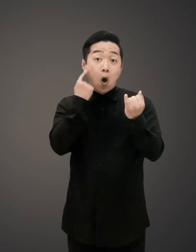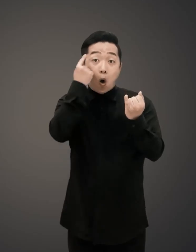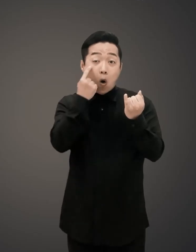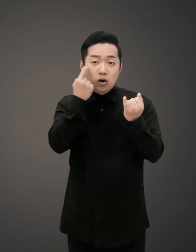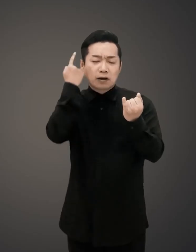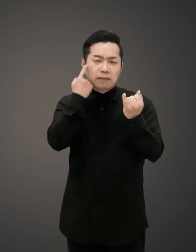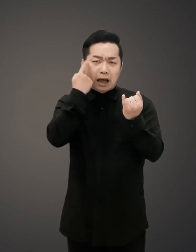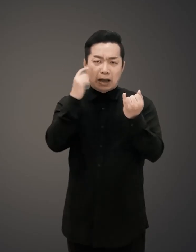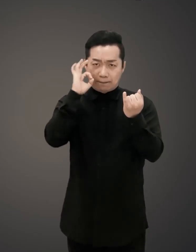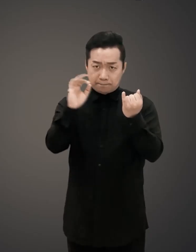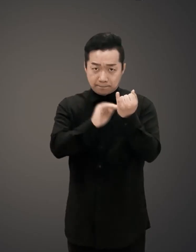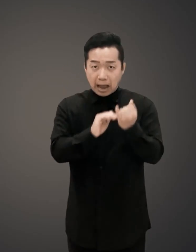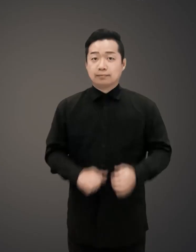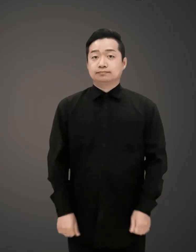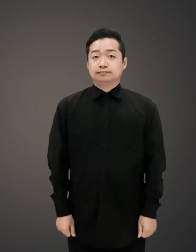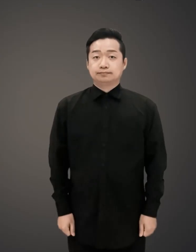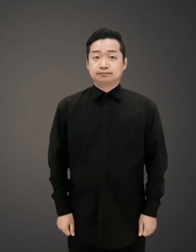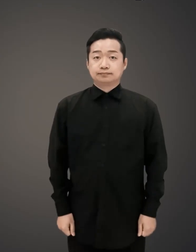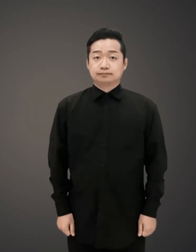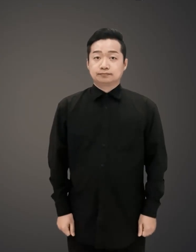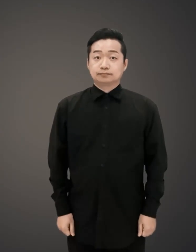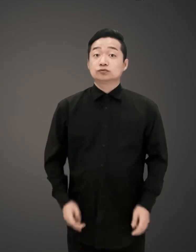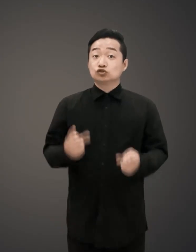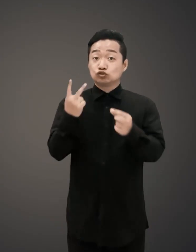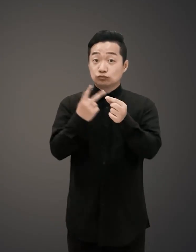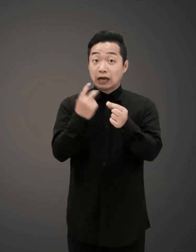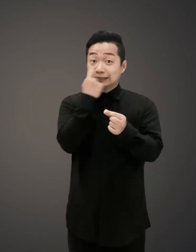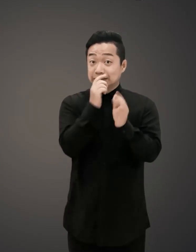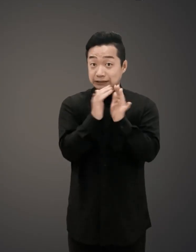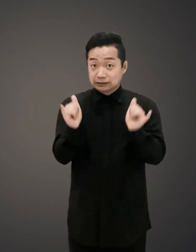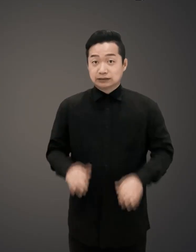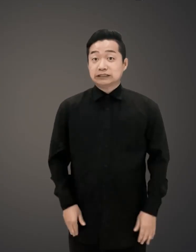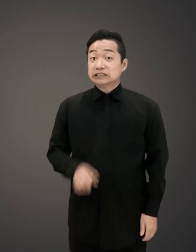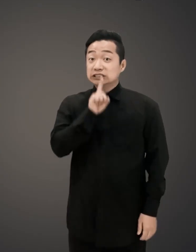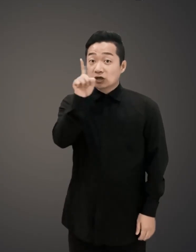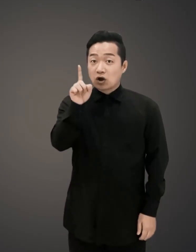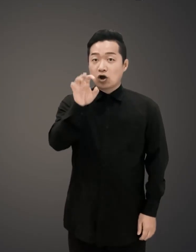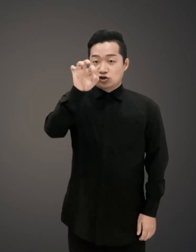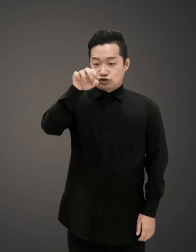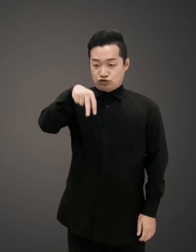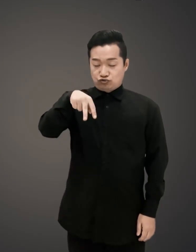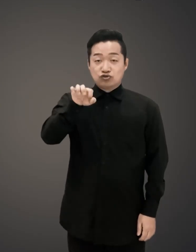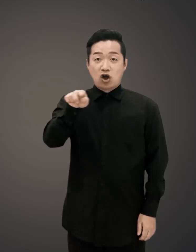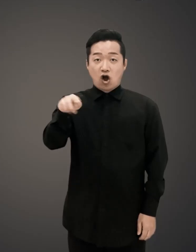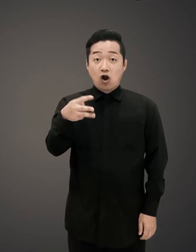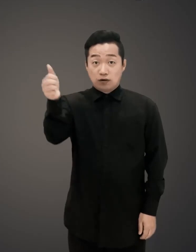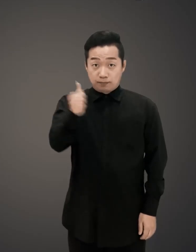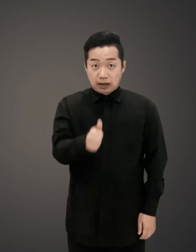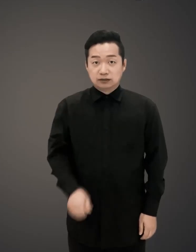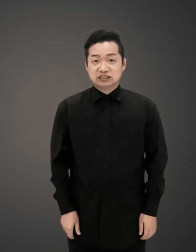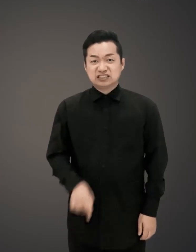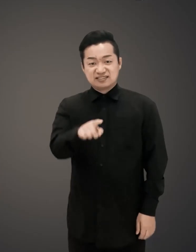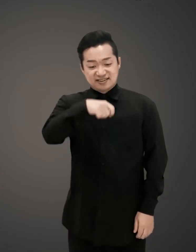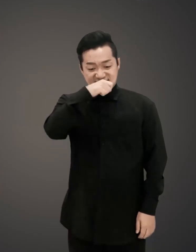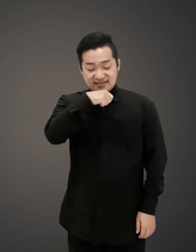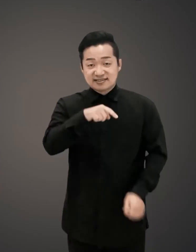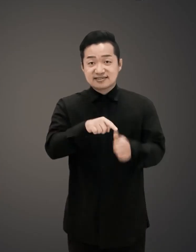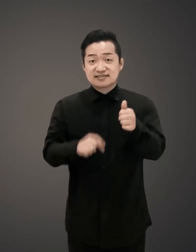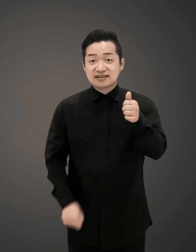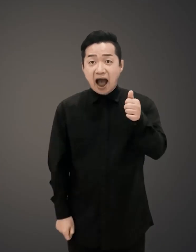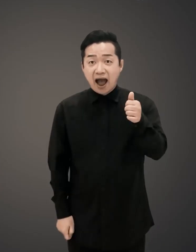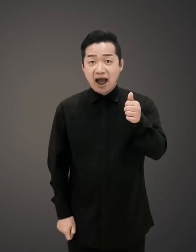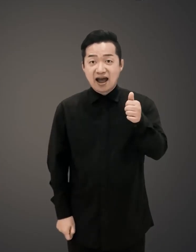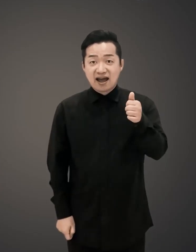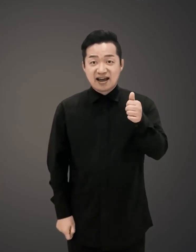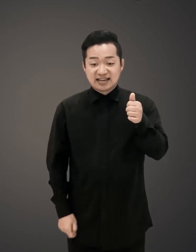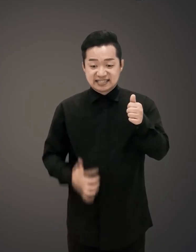그쪽 얼굴에 상처가 나 있었습니다. 두 번째 증인으로 신고자인 유얼이 나왔다. 저 검정